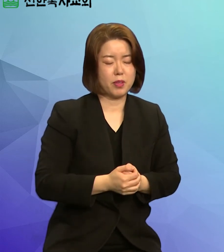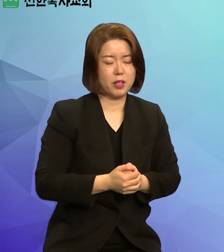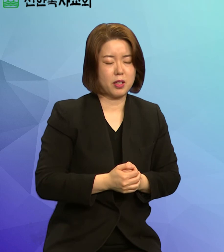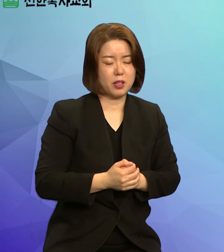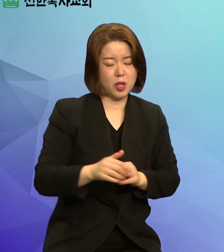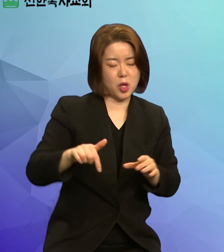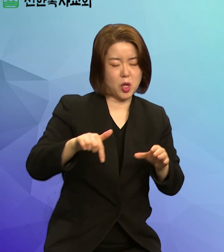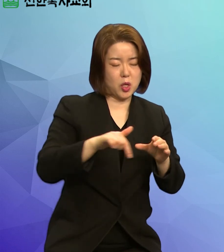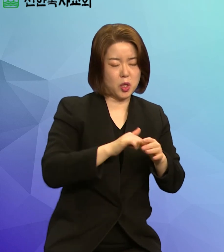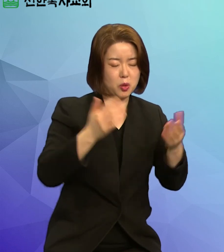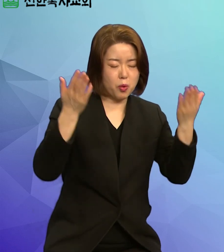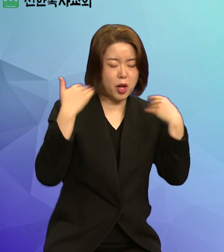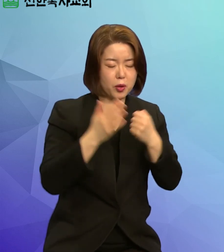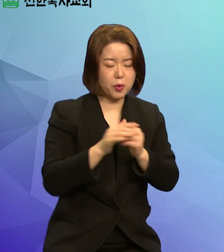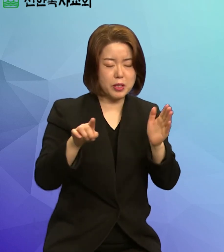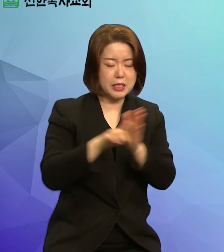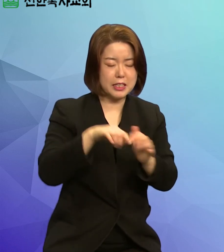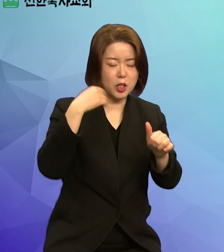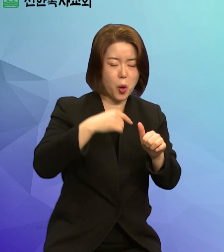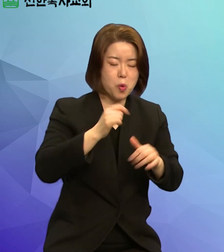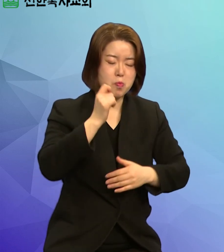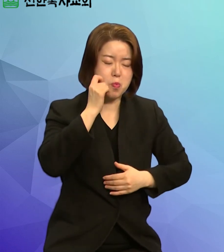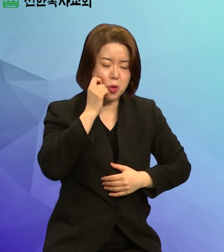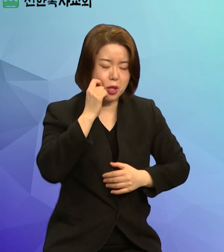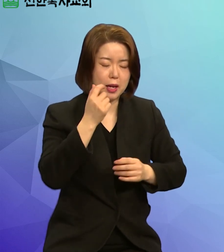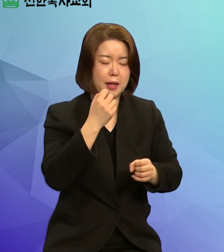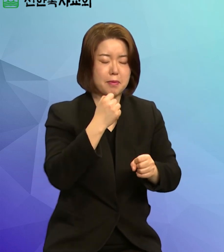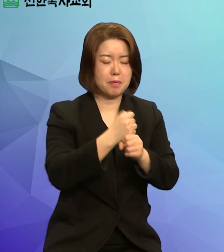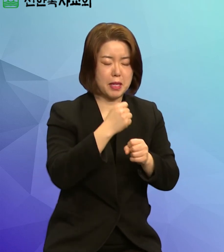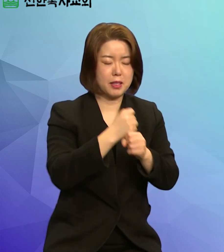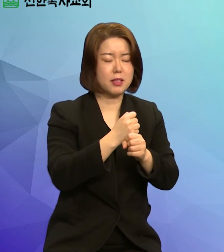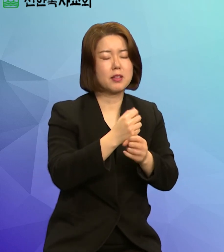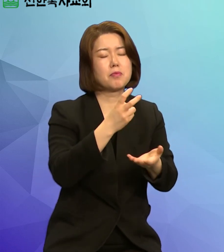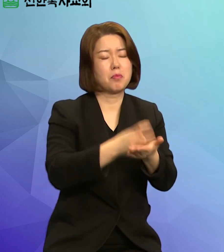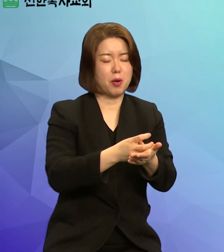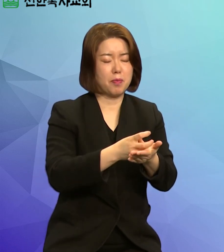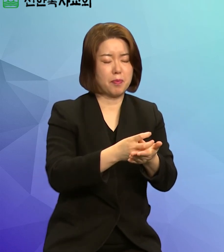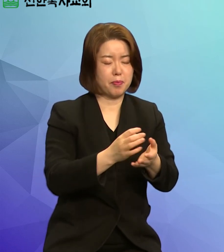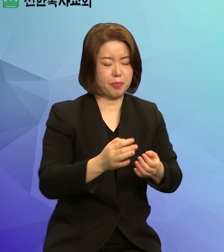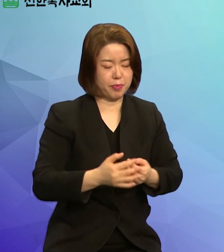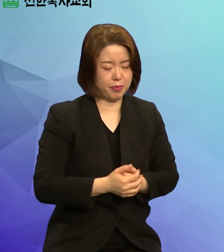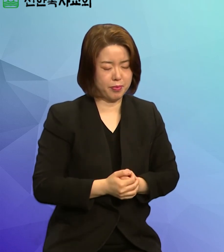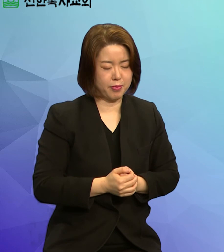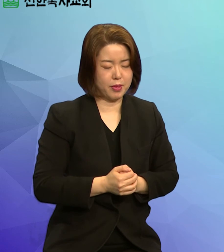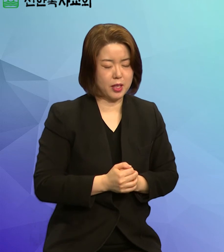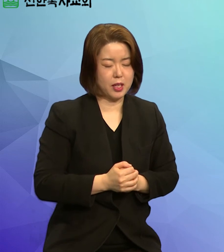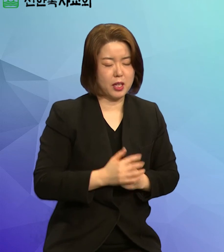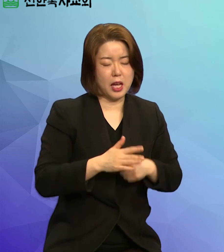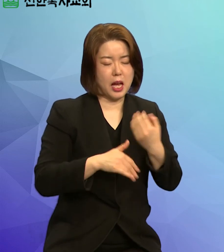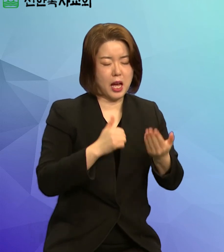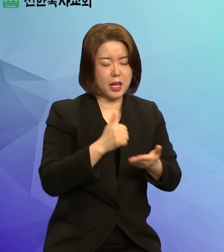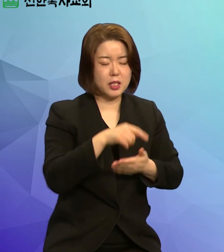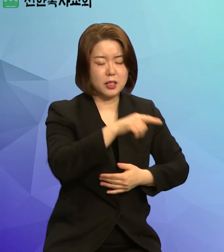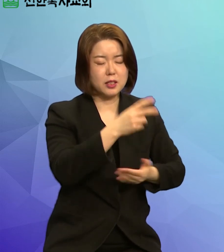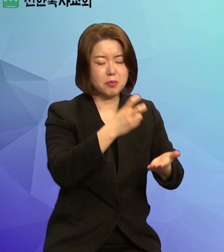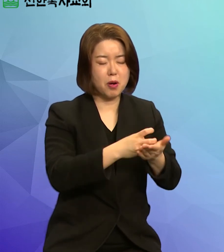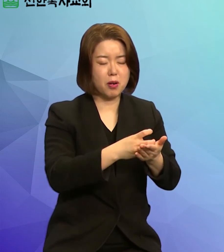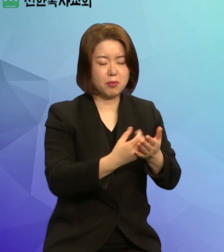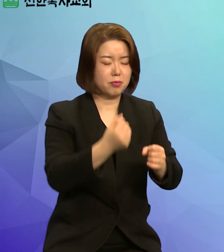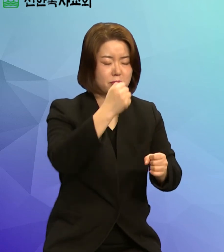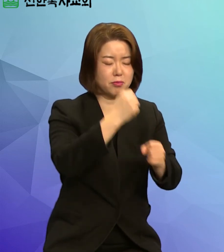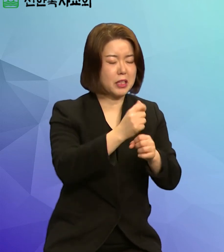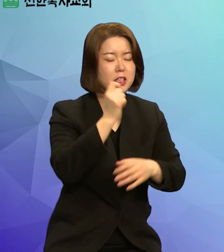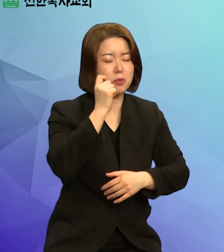기독교 학교 신앙교육하지 못하게 막는 법들, 하나님 제정되지 못하도록